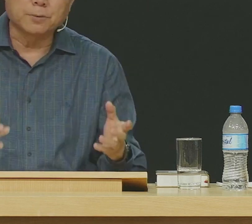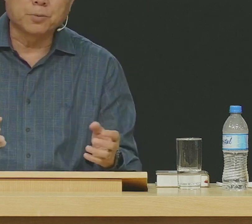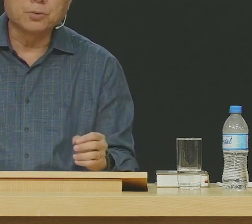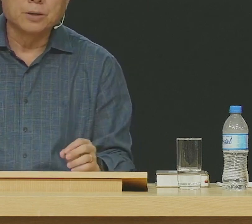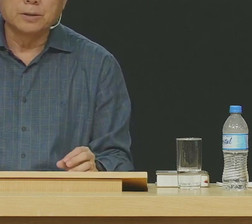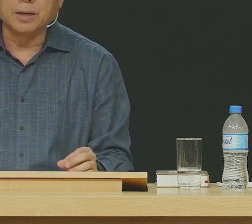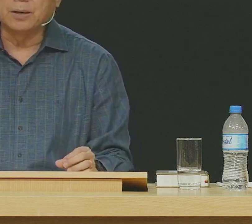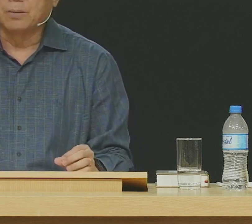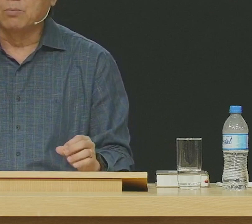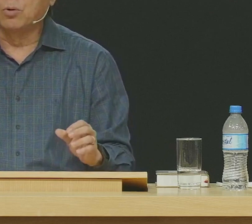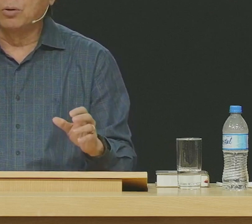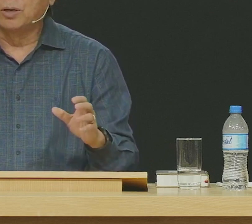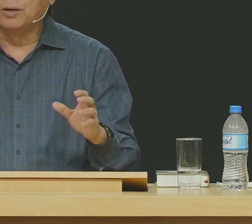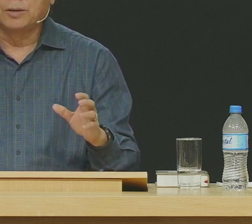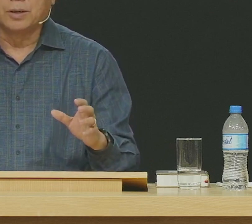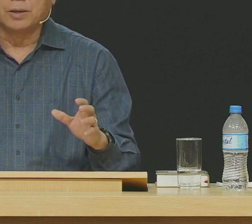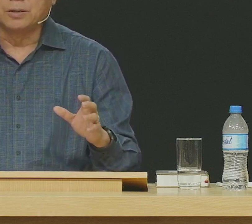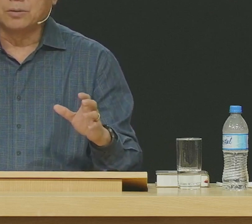por exemplo, né,